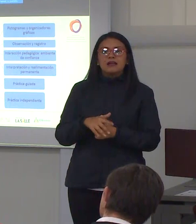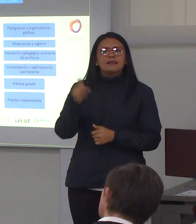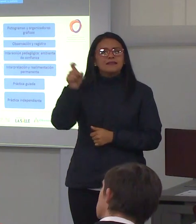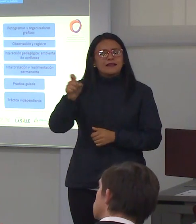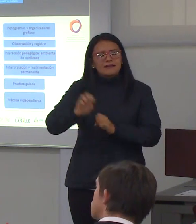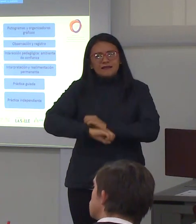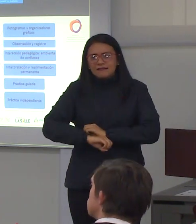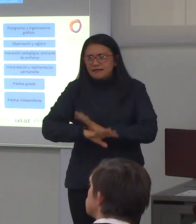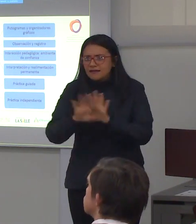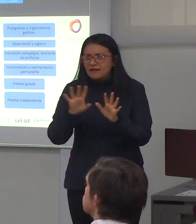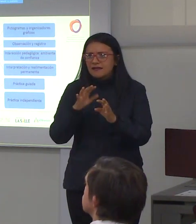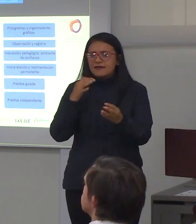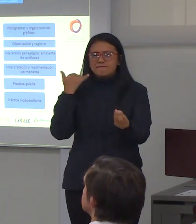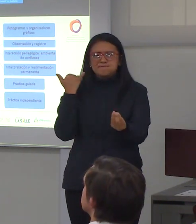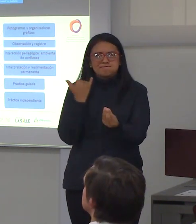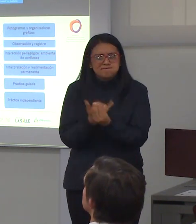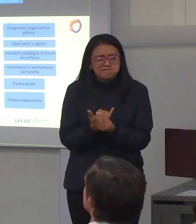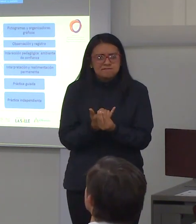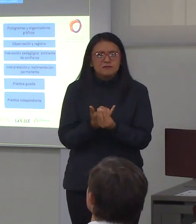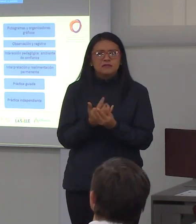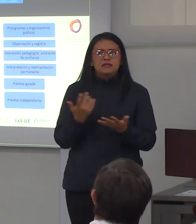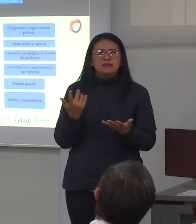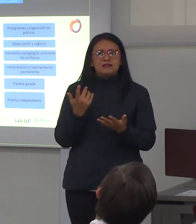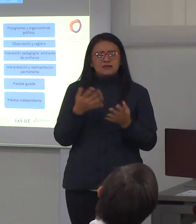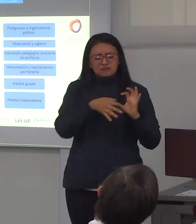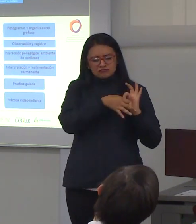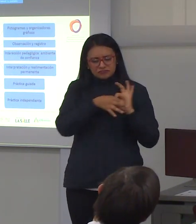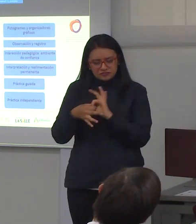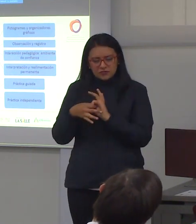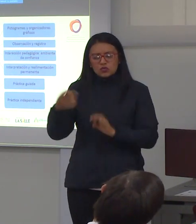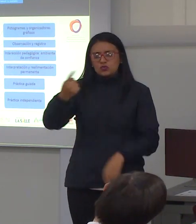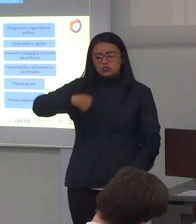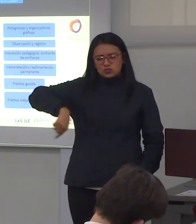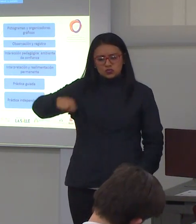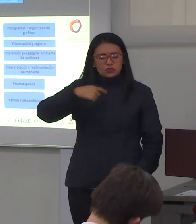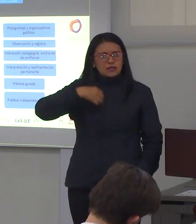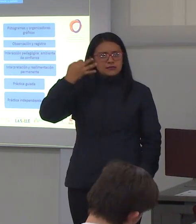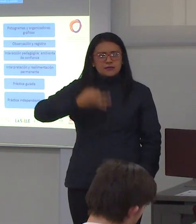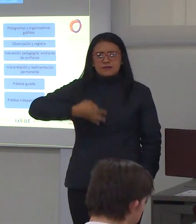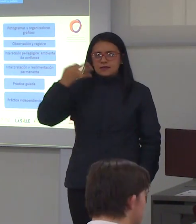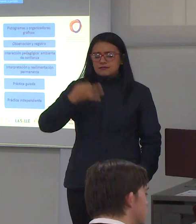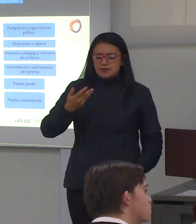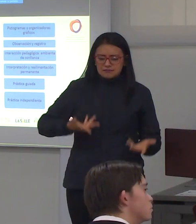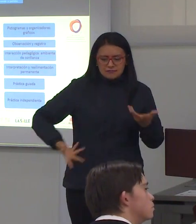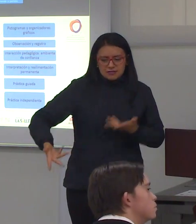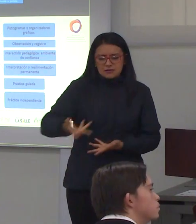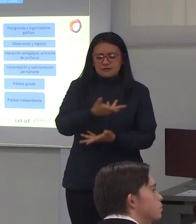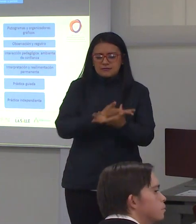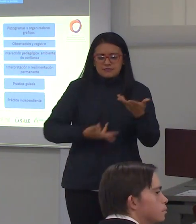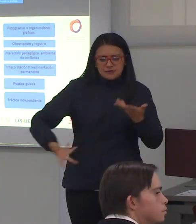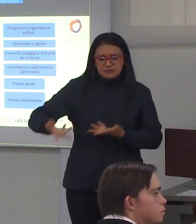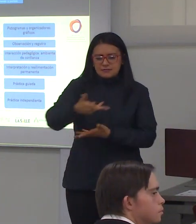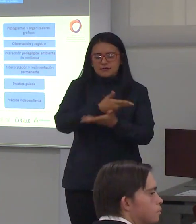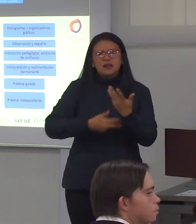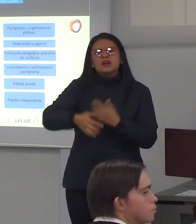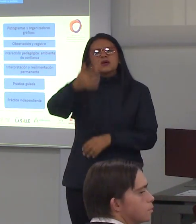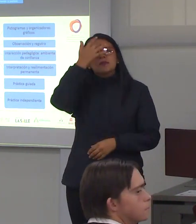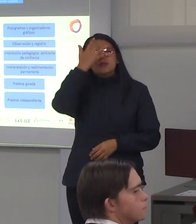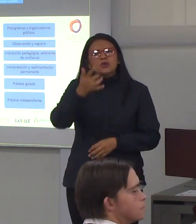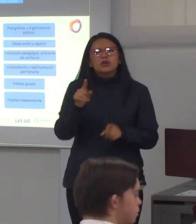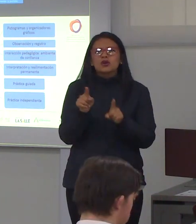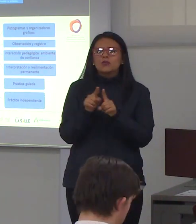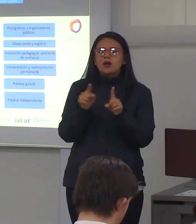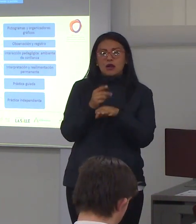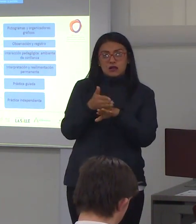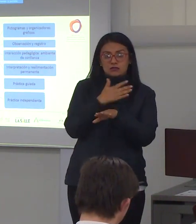clara, precisa y de manera secuencial nosotros estemos siempre haciendo la realimentación porque partimos como